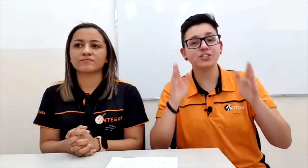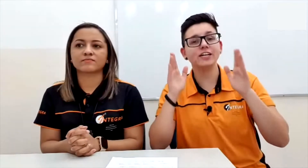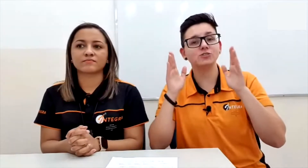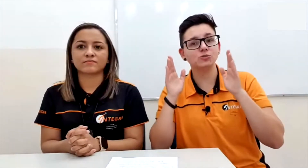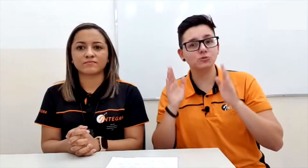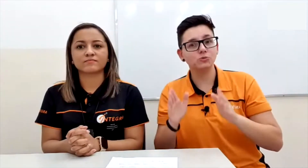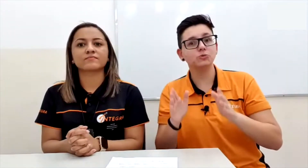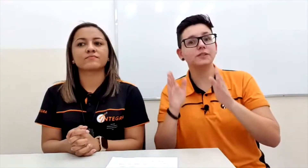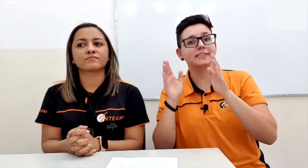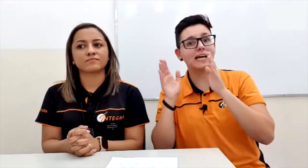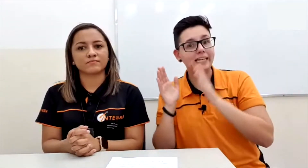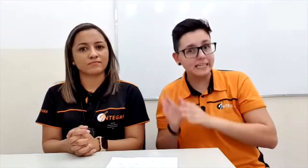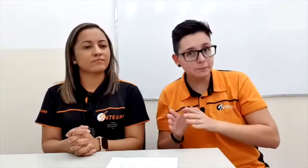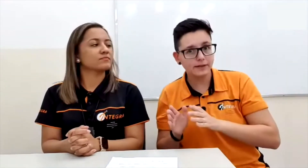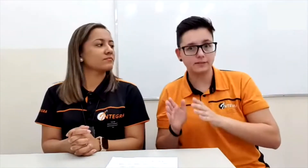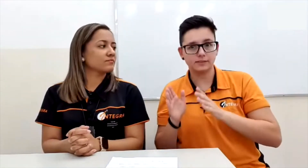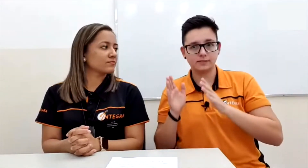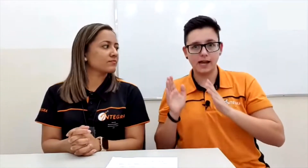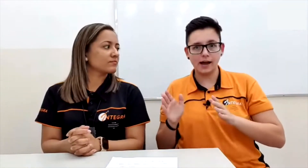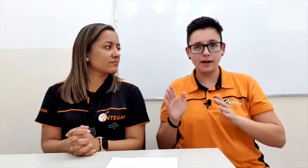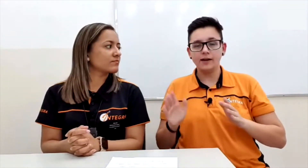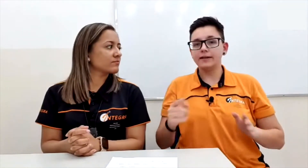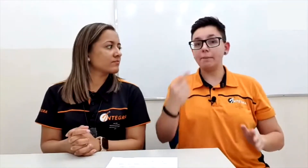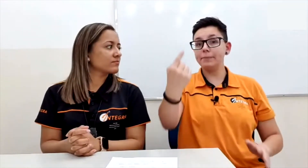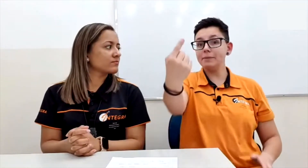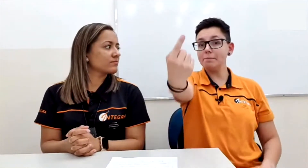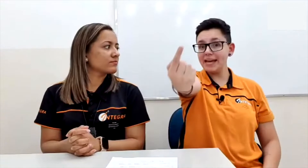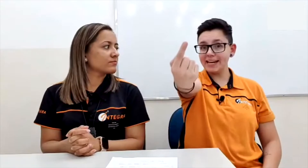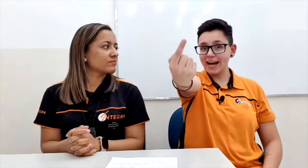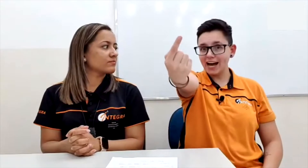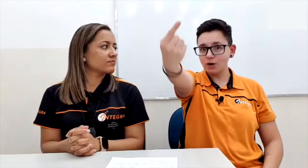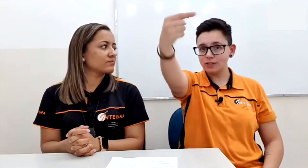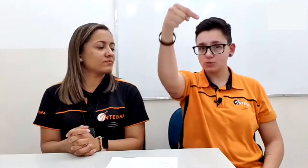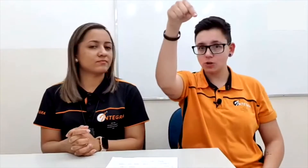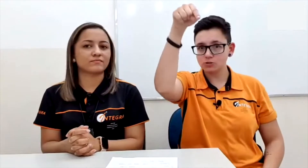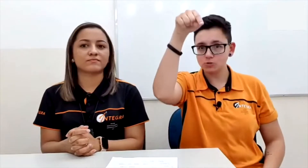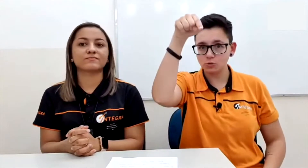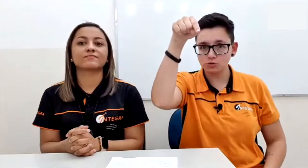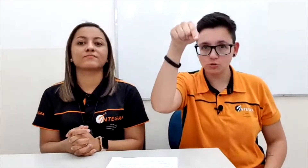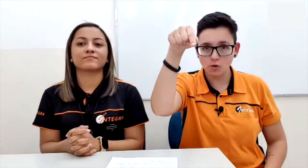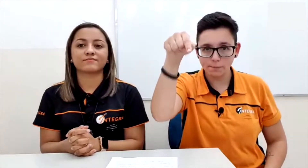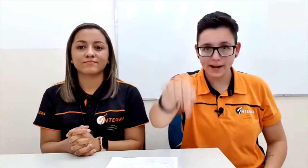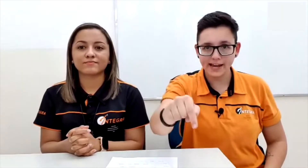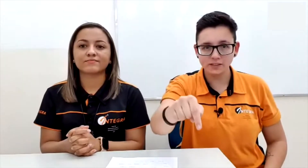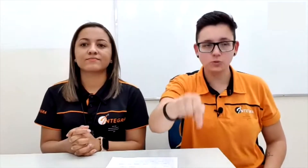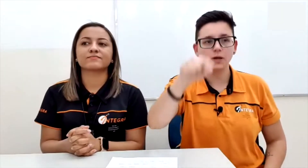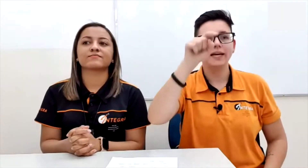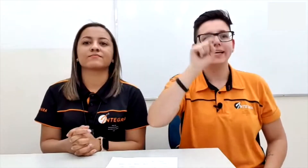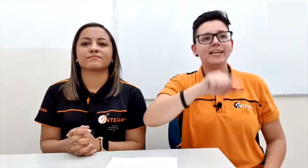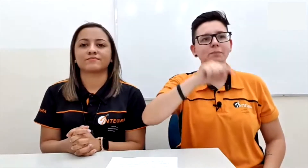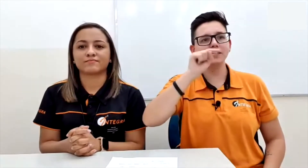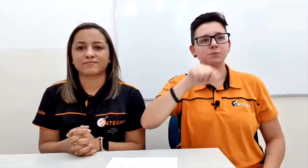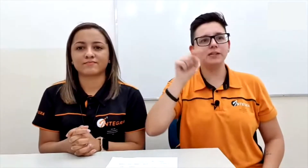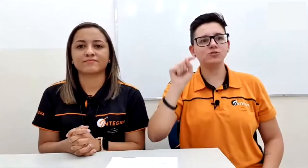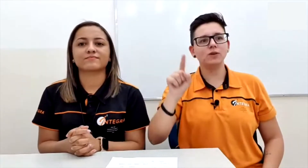da estrutura da Libras, tá? Na primeira aula do nosso curso completo, Libras Plus